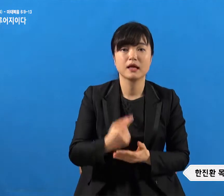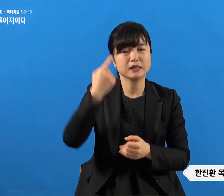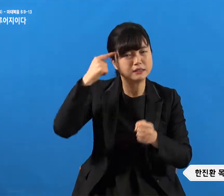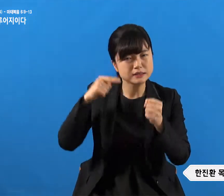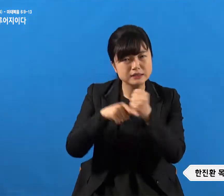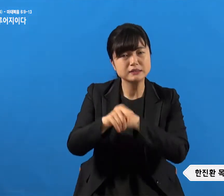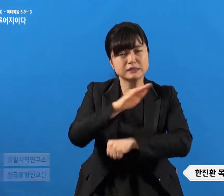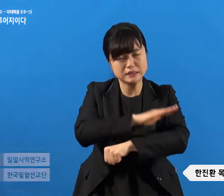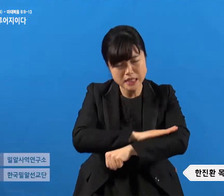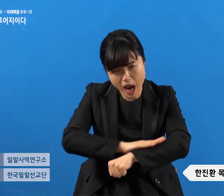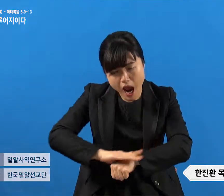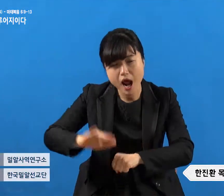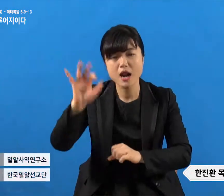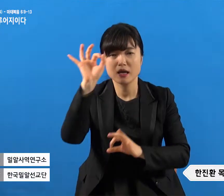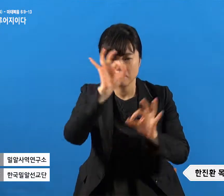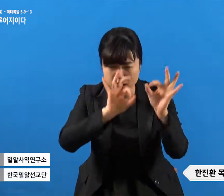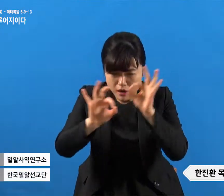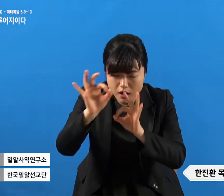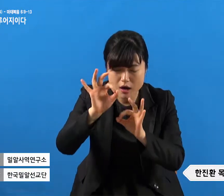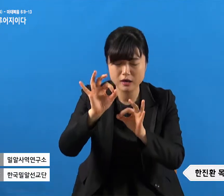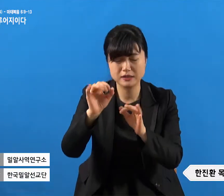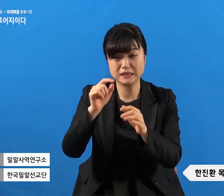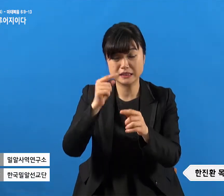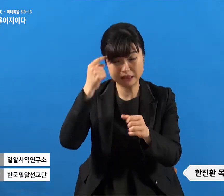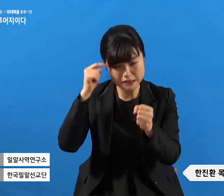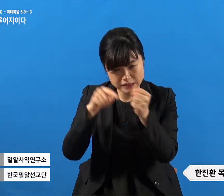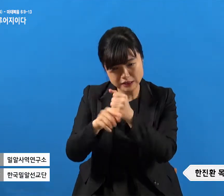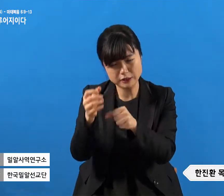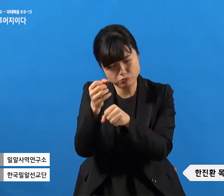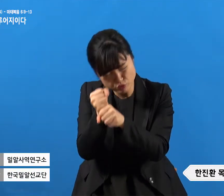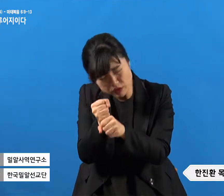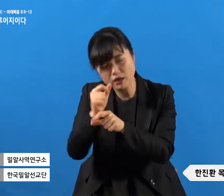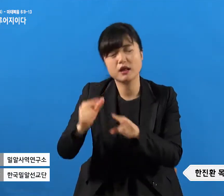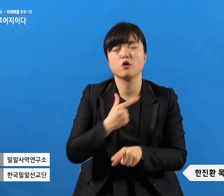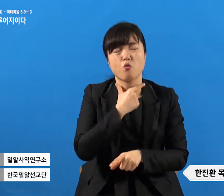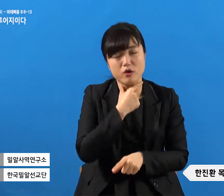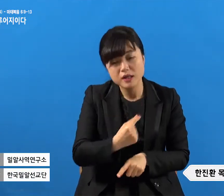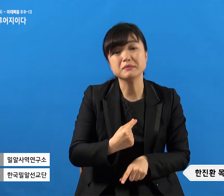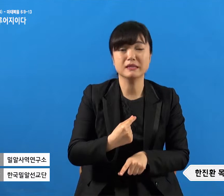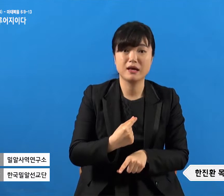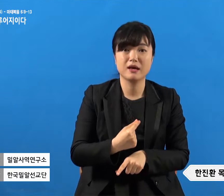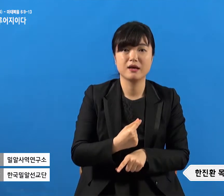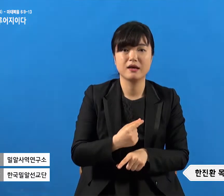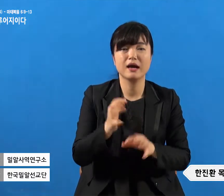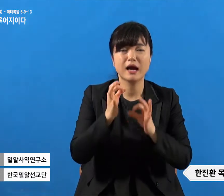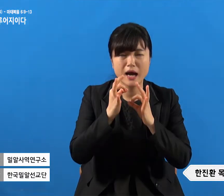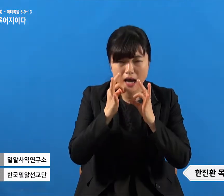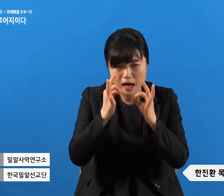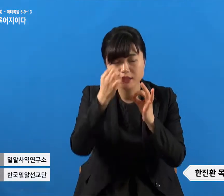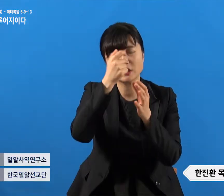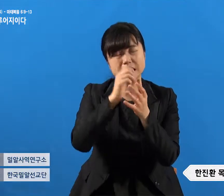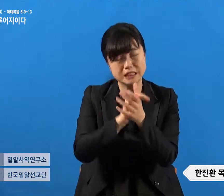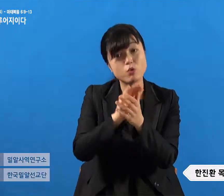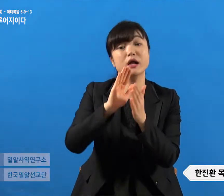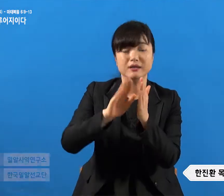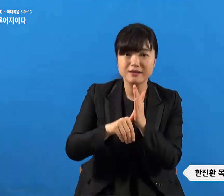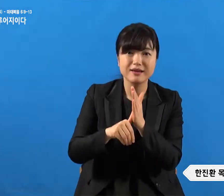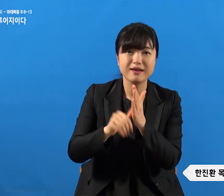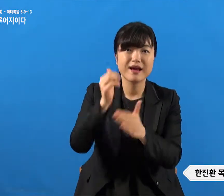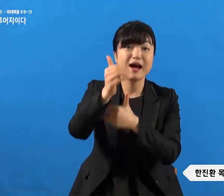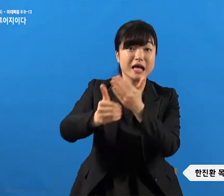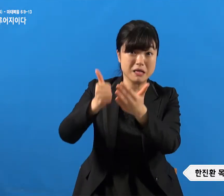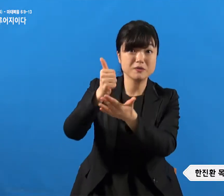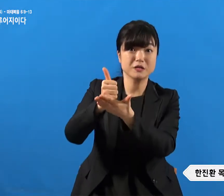그 뜻을 잘 찾고 그 뜻을 붙들고 나아가기를 원합니다. 간절히